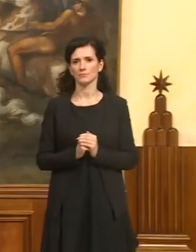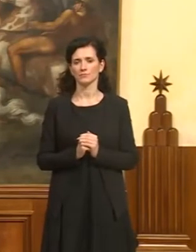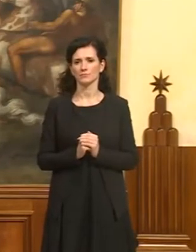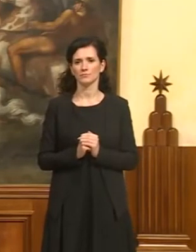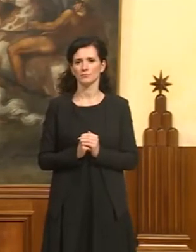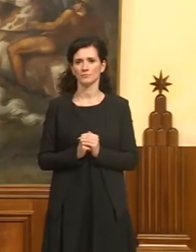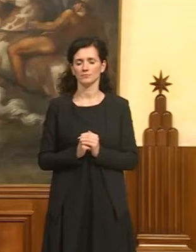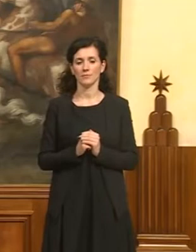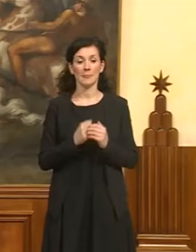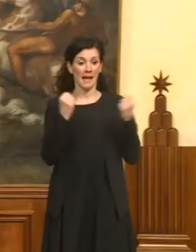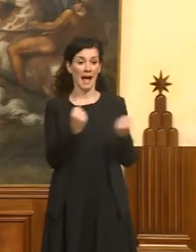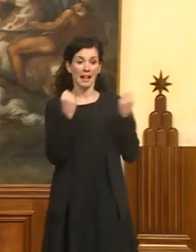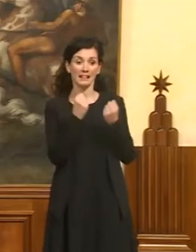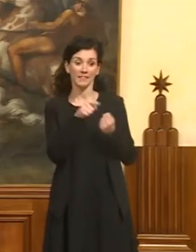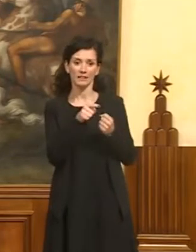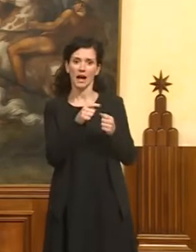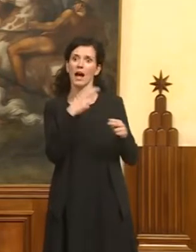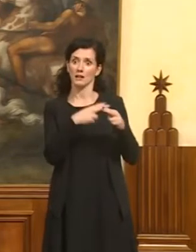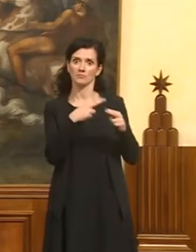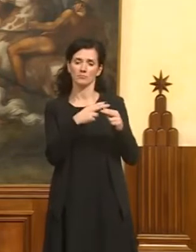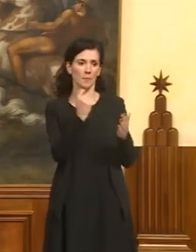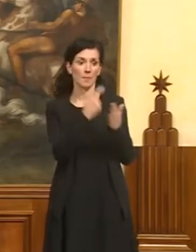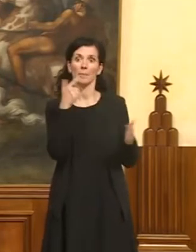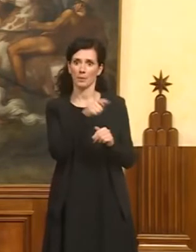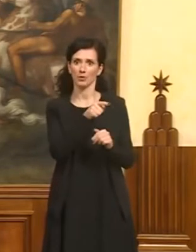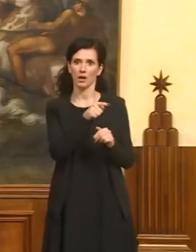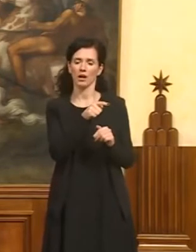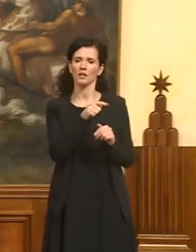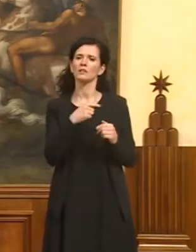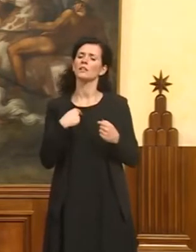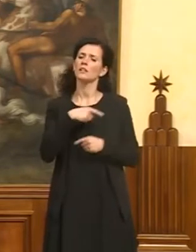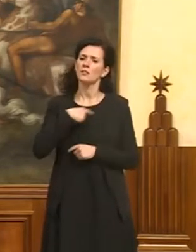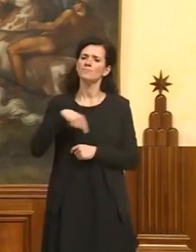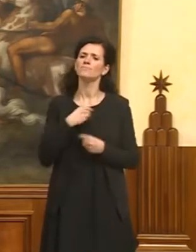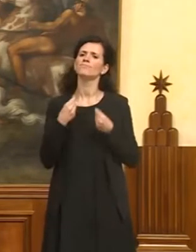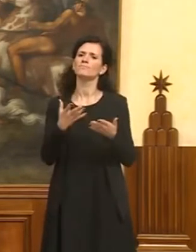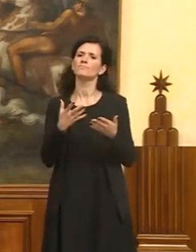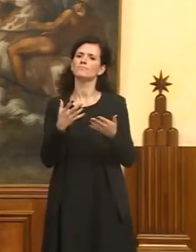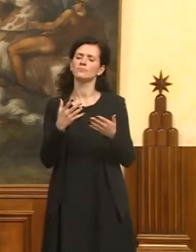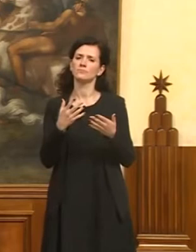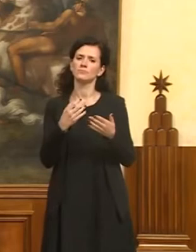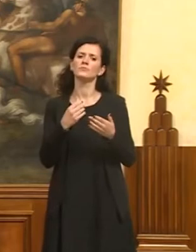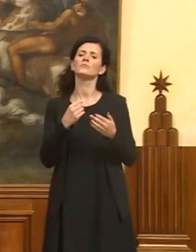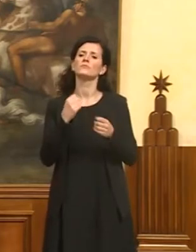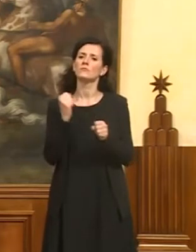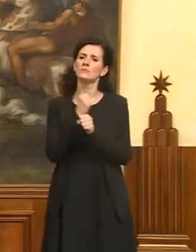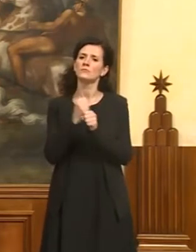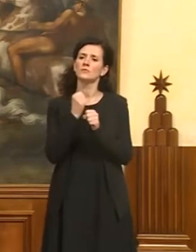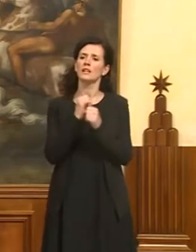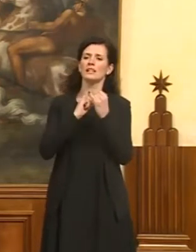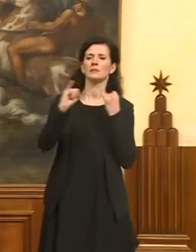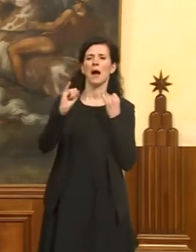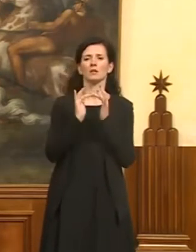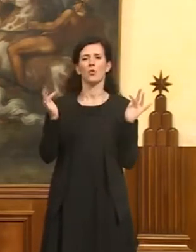ritenute essenziali, consentiremo solo lo svolgimento di lavoro in modalità smart